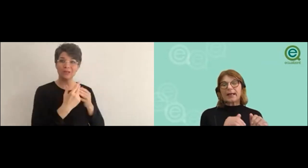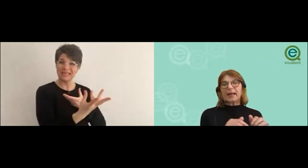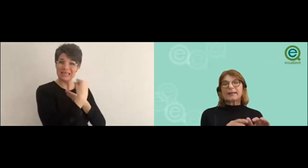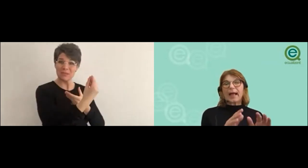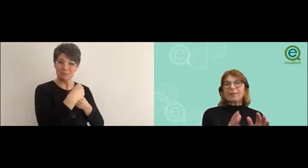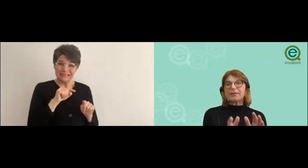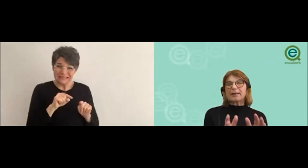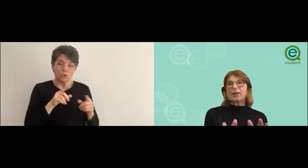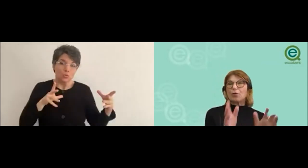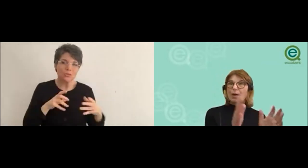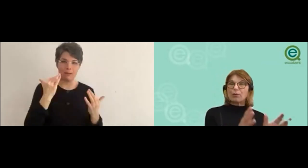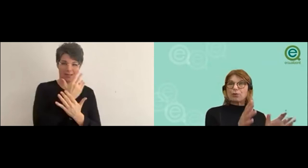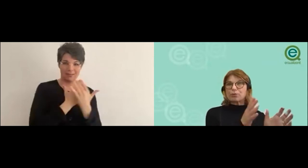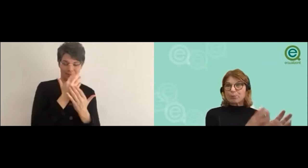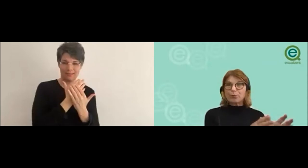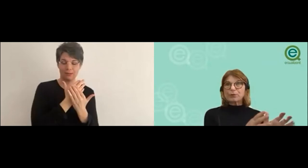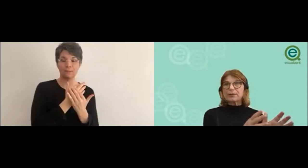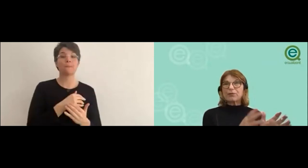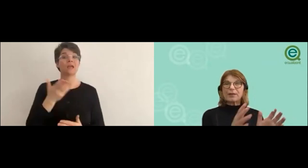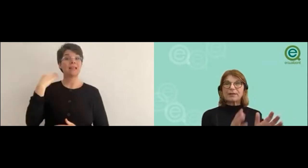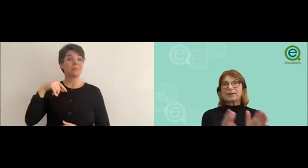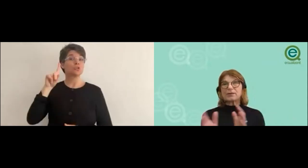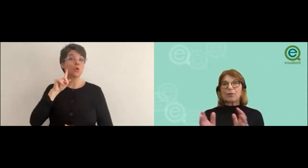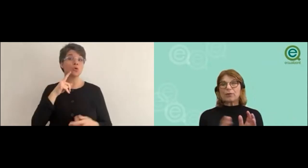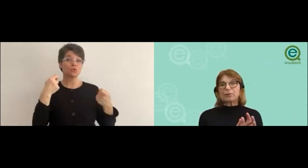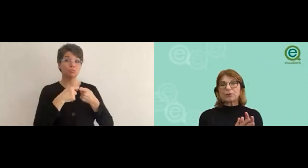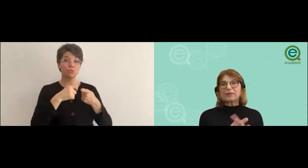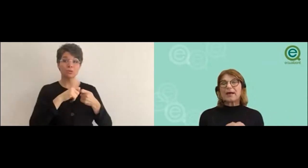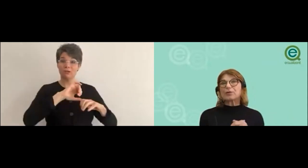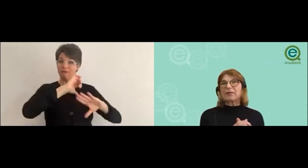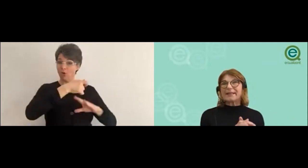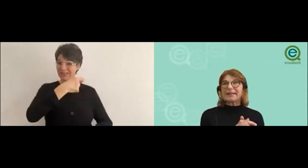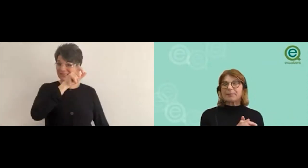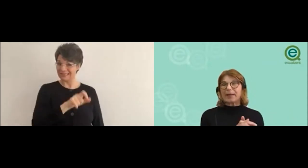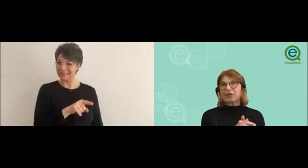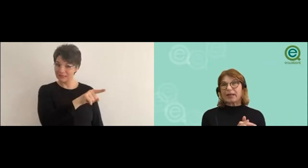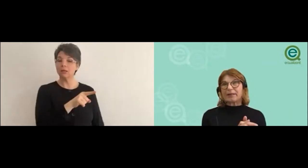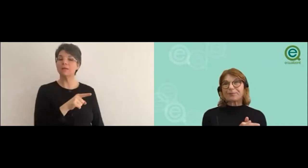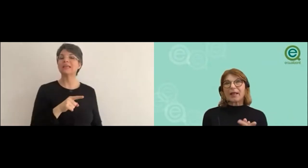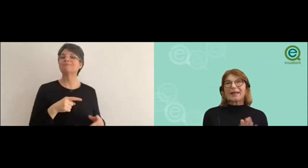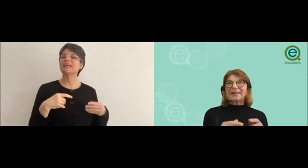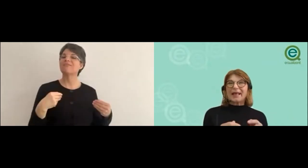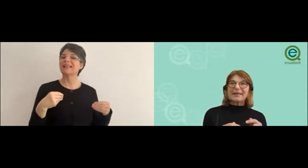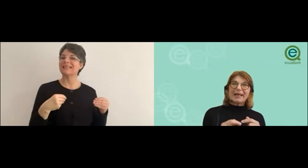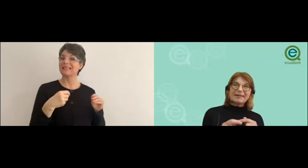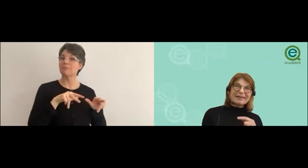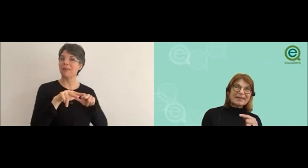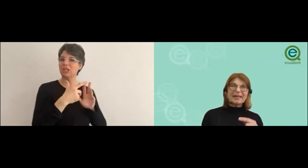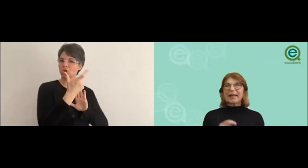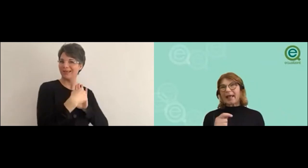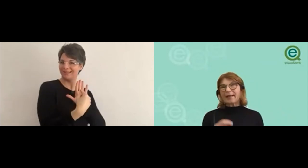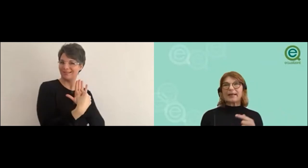heißt, damals war der Gehörlosenbund, die Vorsitzende des Gehörlosenbundes war unsere Qualitätsmanagerin. Das heißt, es